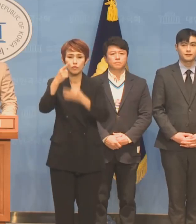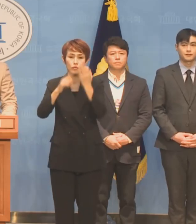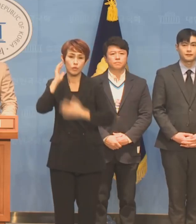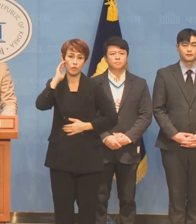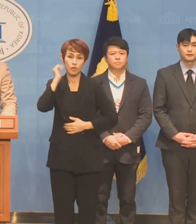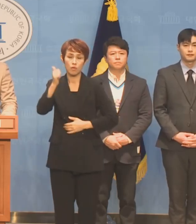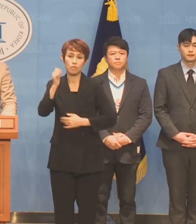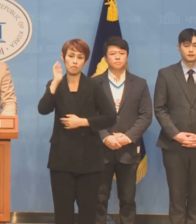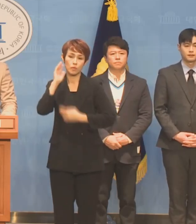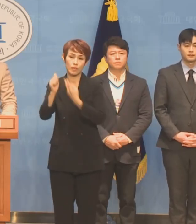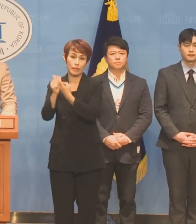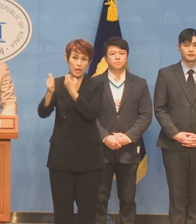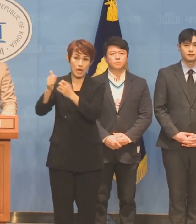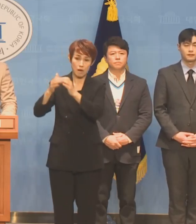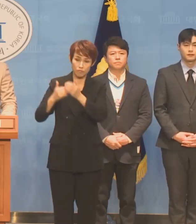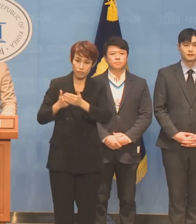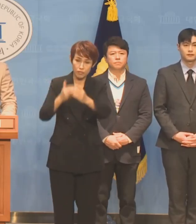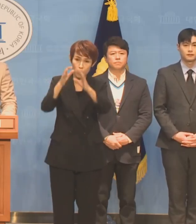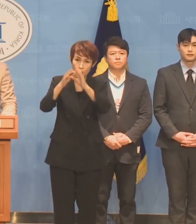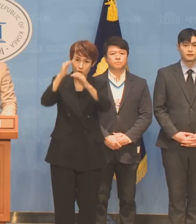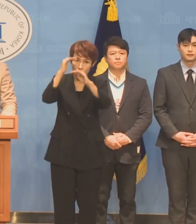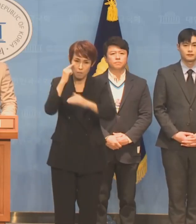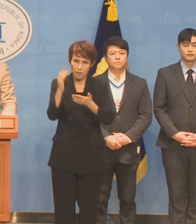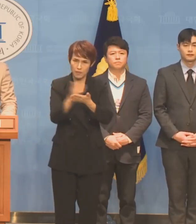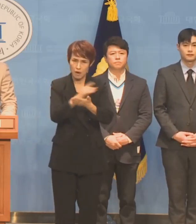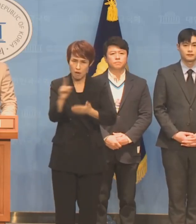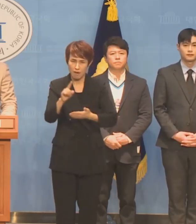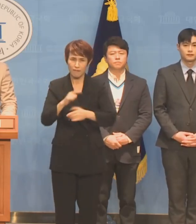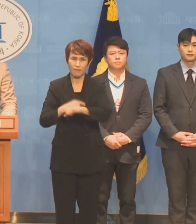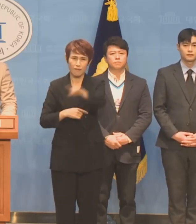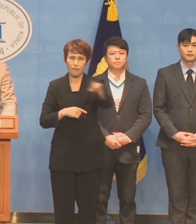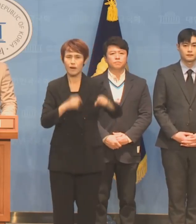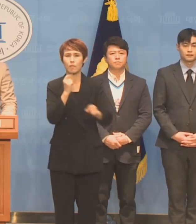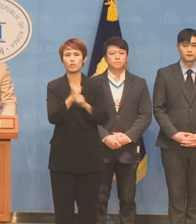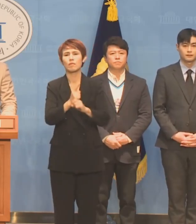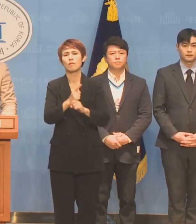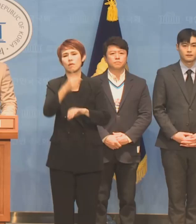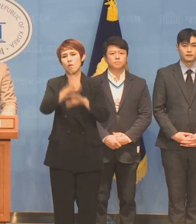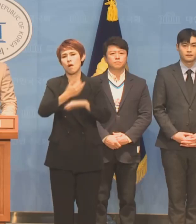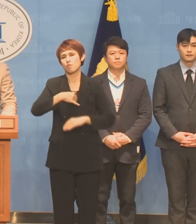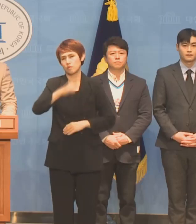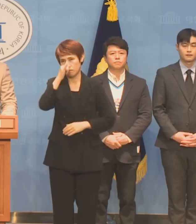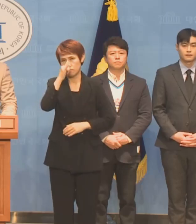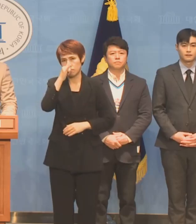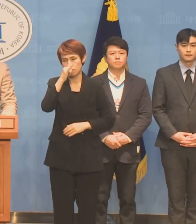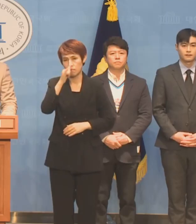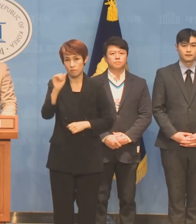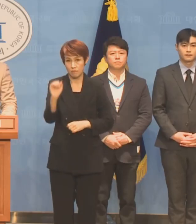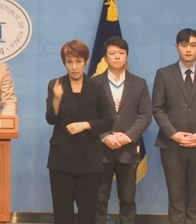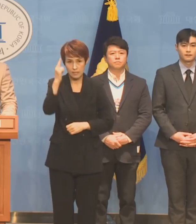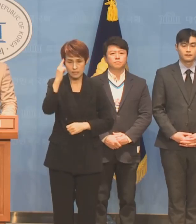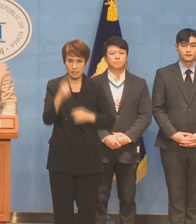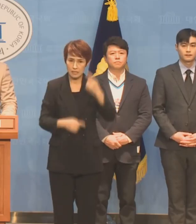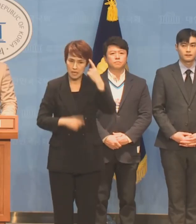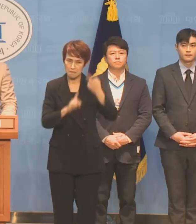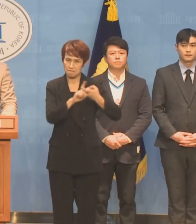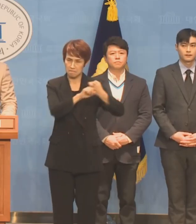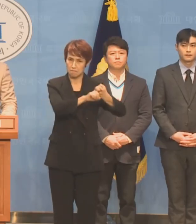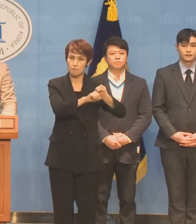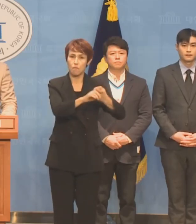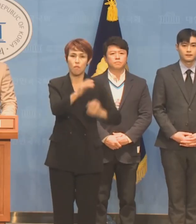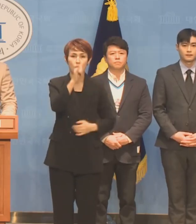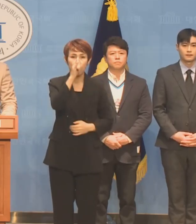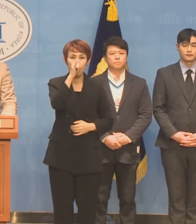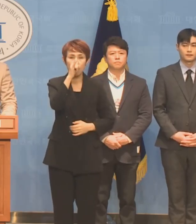탄핵 소추안에 대해 어떠한 판단을 할지 삼척동자도 다 아는 선택을 할 것임에 편향된 사상에 치우친